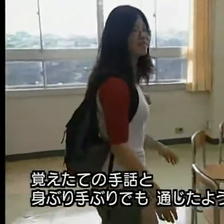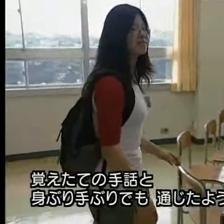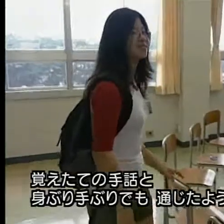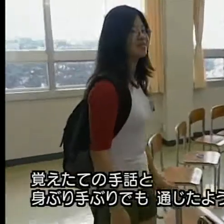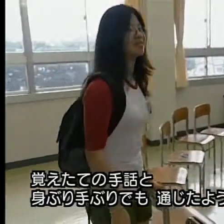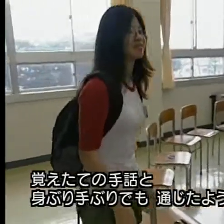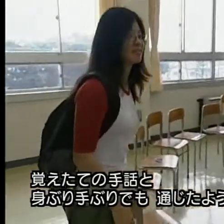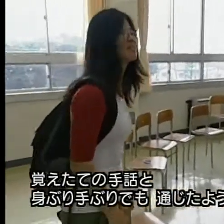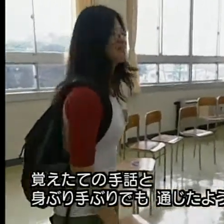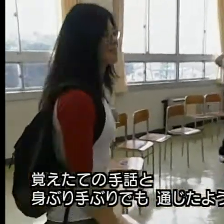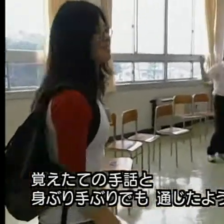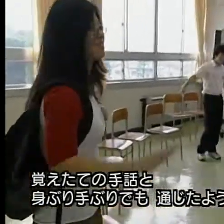じ合えたようです。